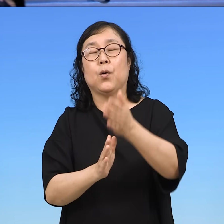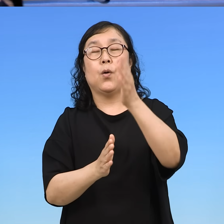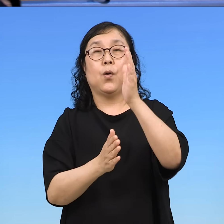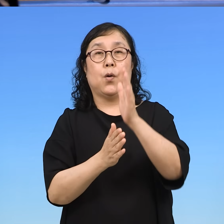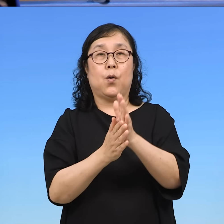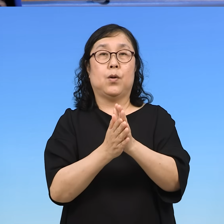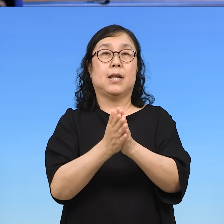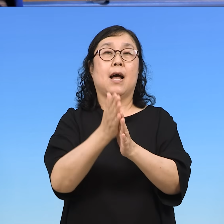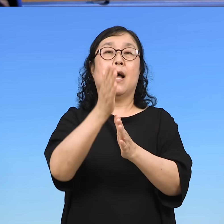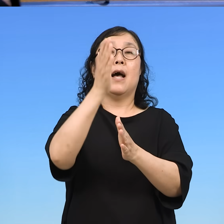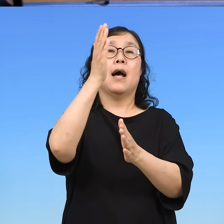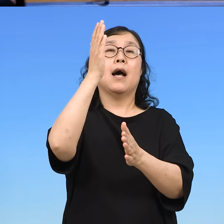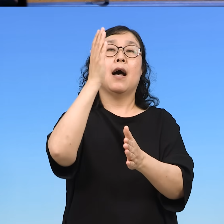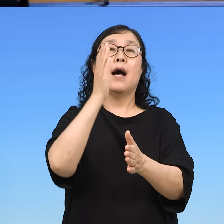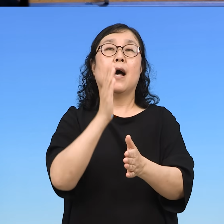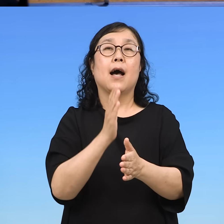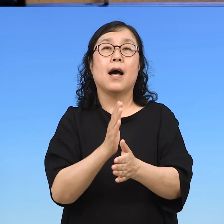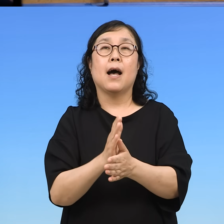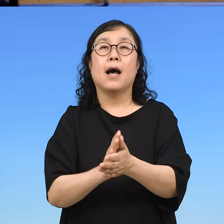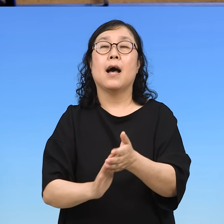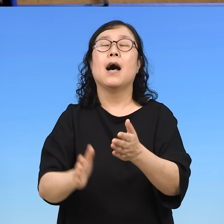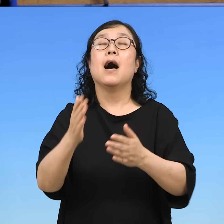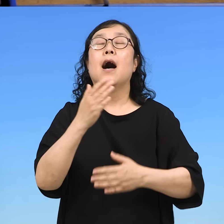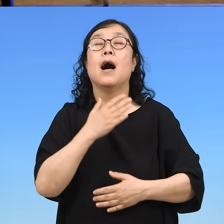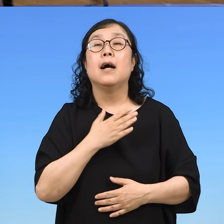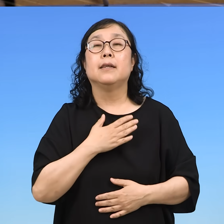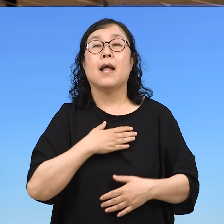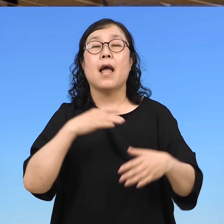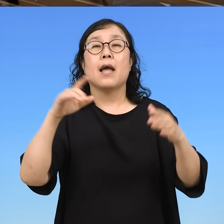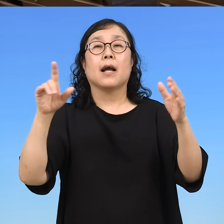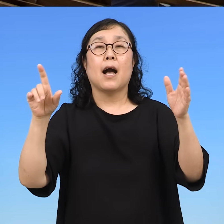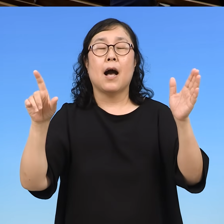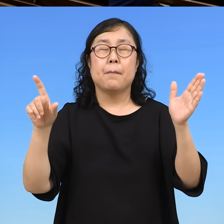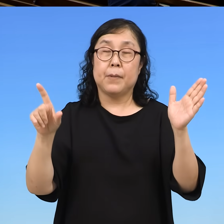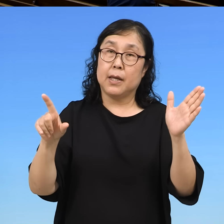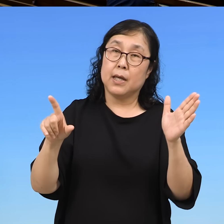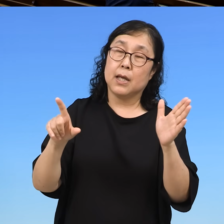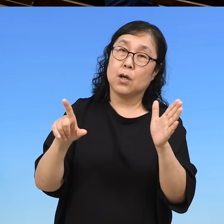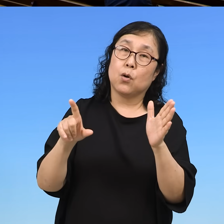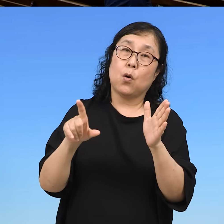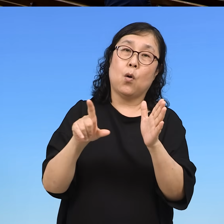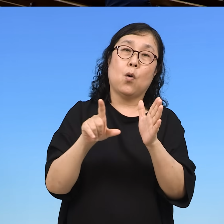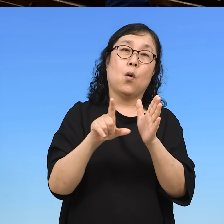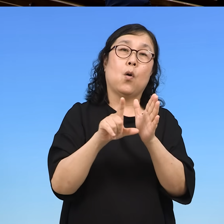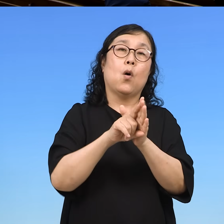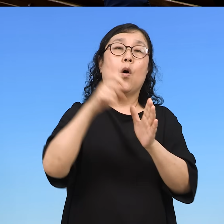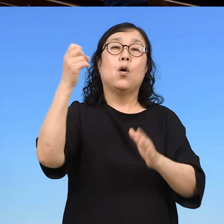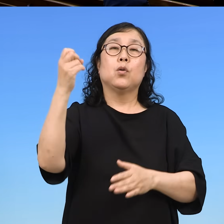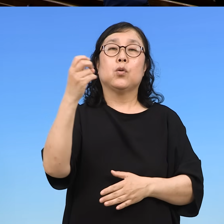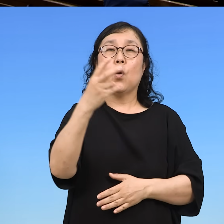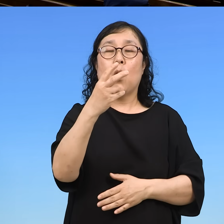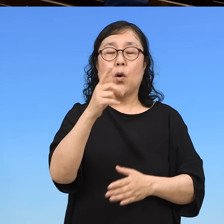그러나 내가 아는 한 가지, 내가 믿고 또 의지하며,